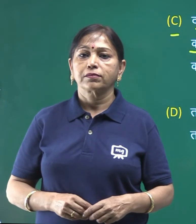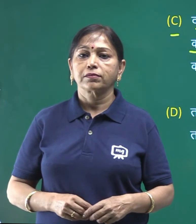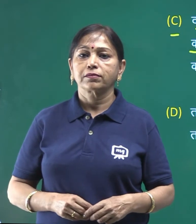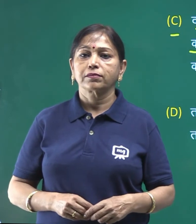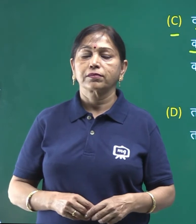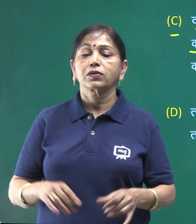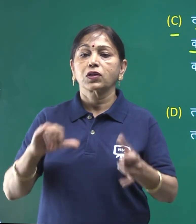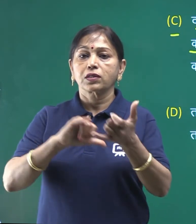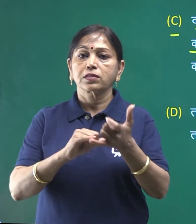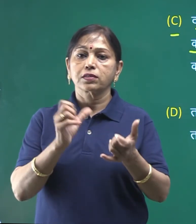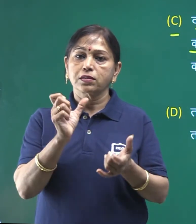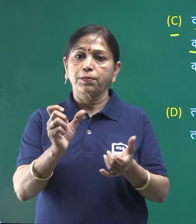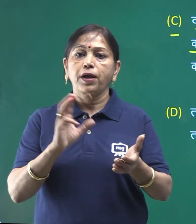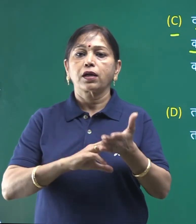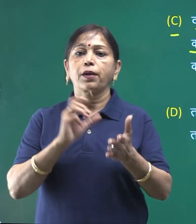सममांगी मिश्रण को